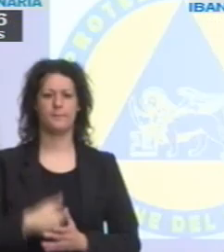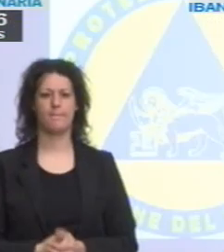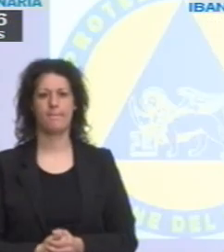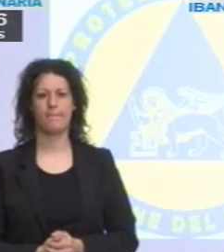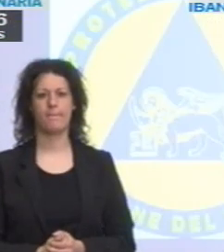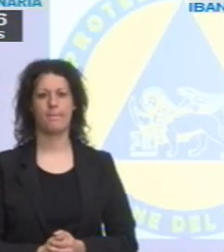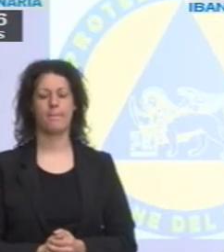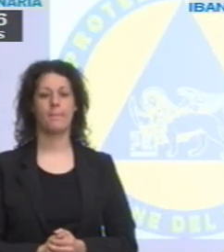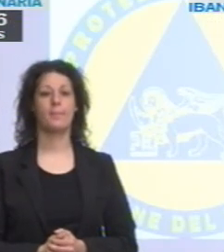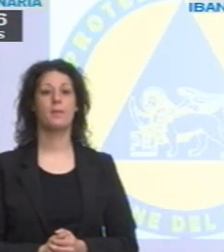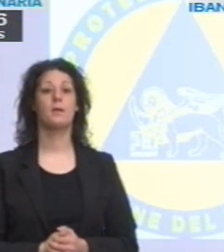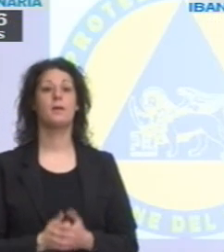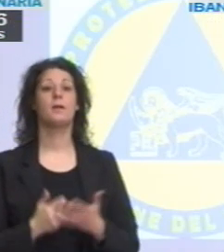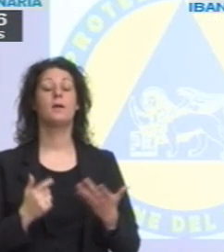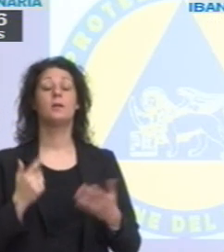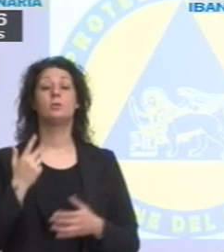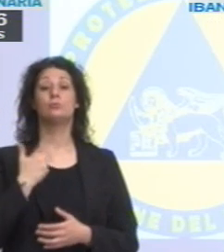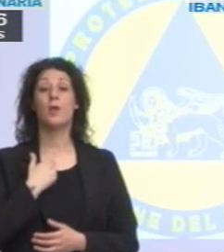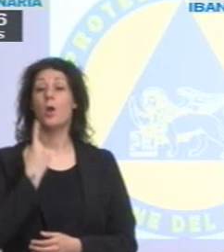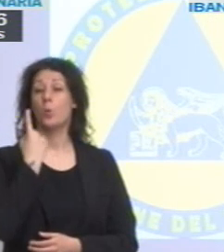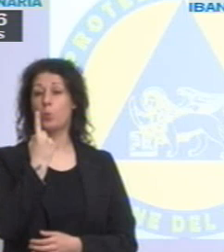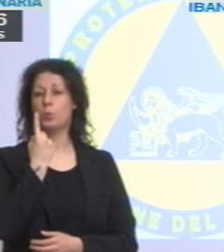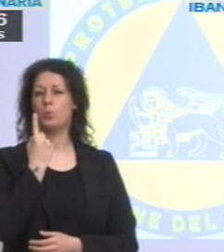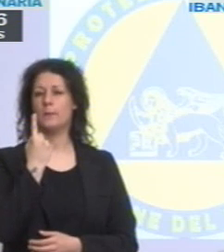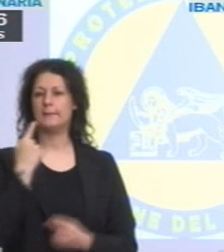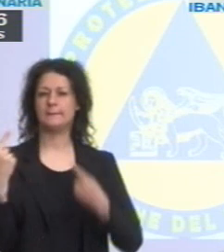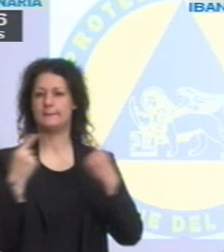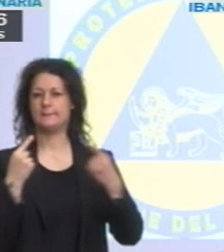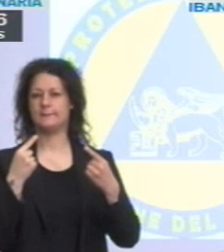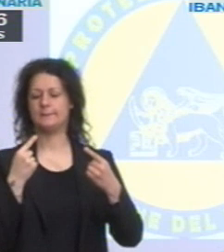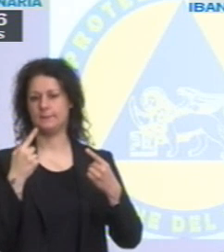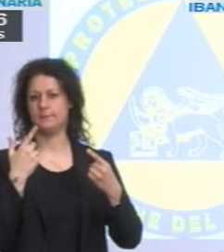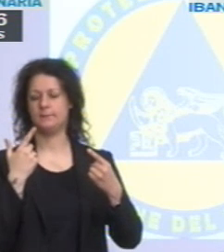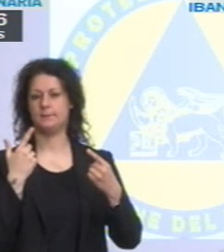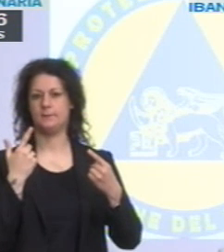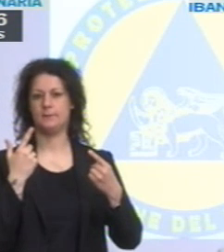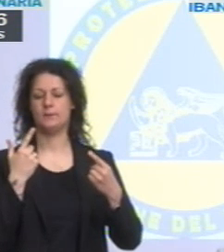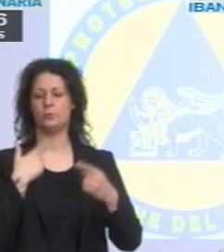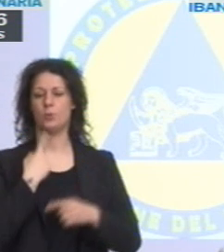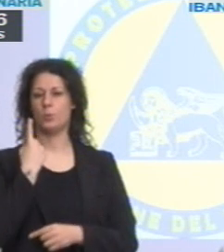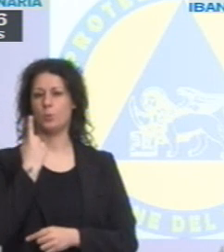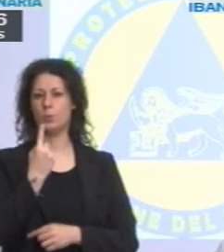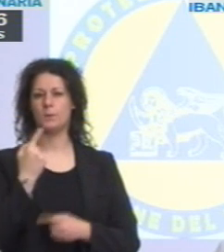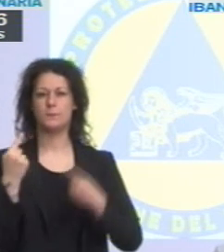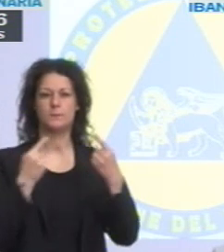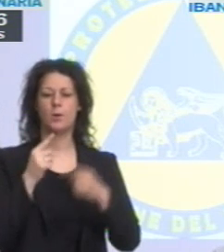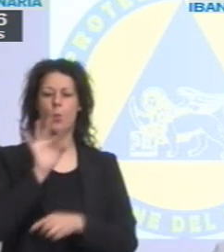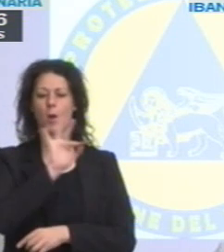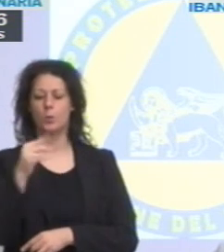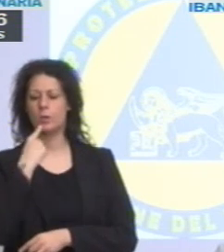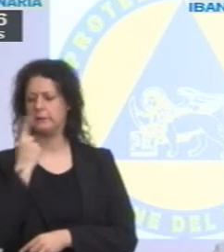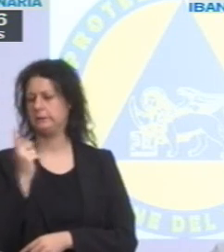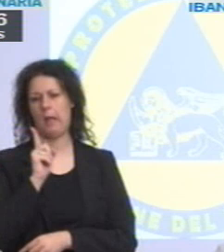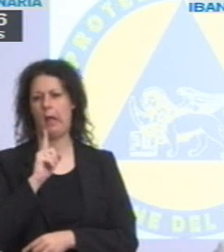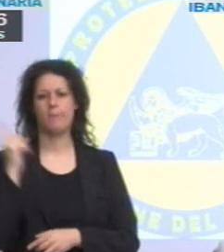DPCM. Una delle contestazioni, adesso cercheremo di capire che contestazioni, che i legulei dicono che è